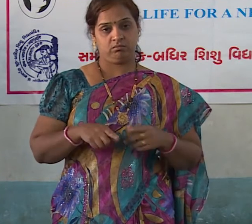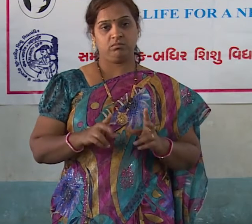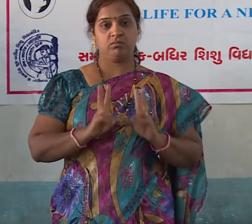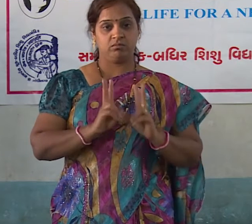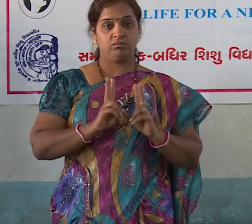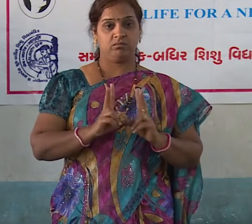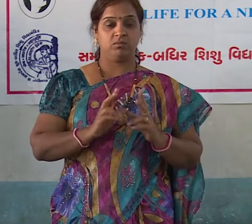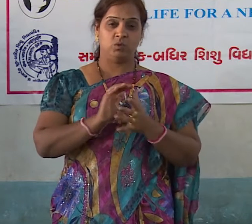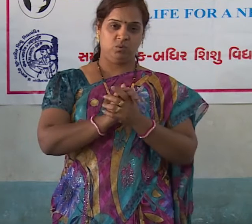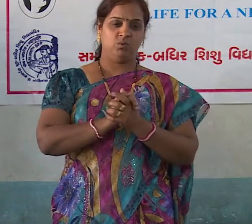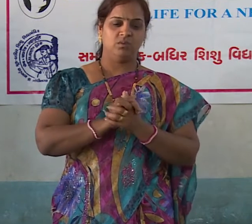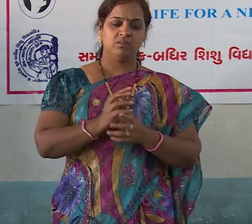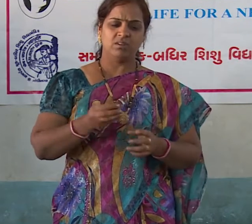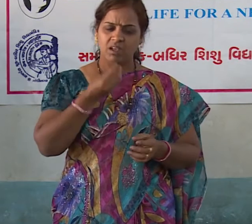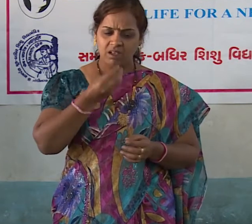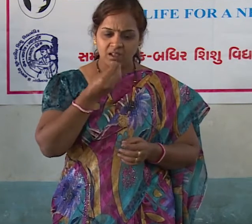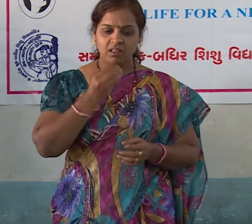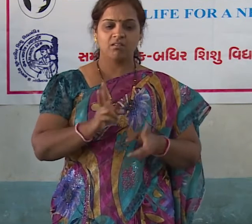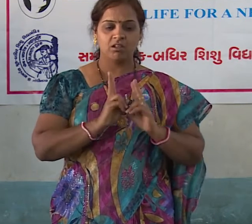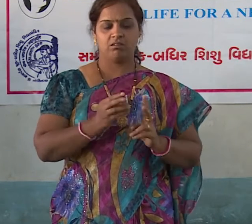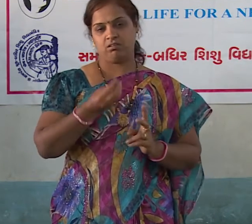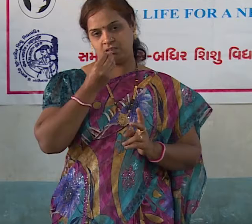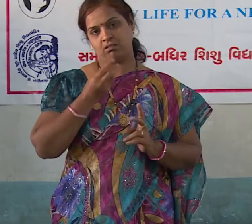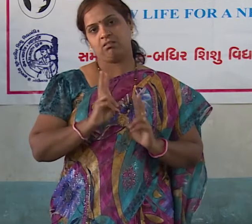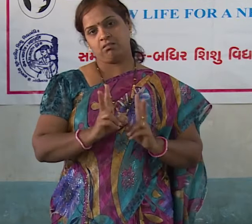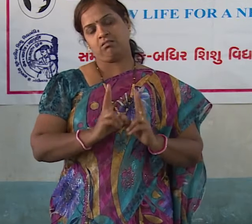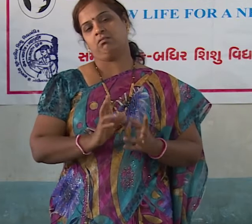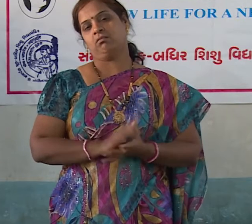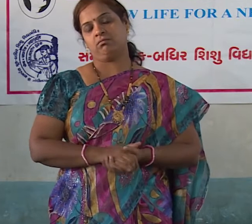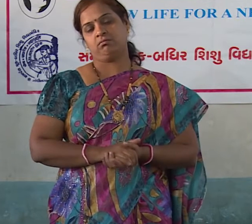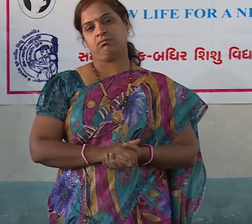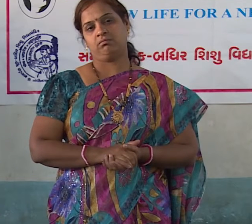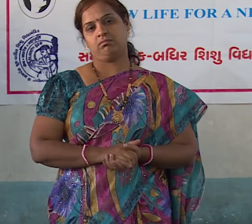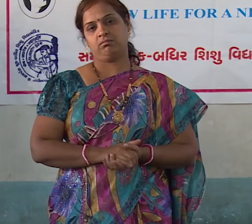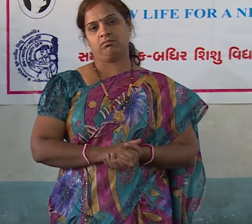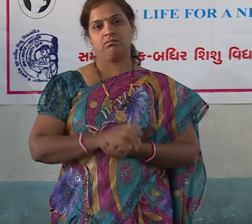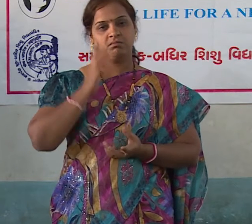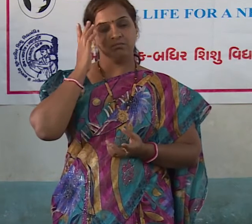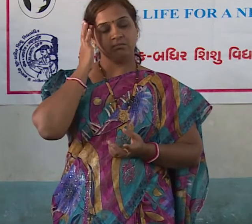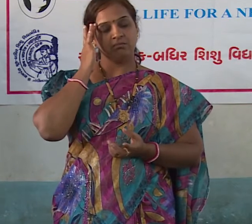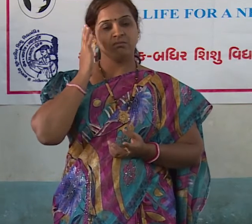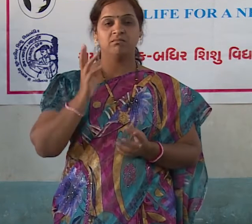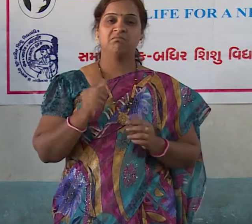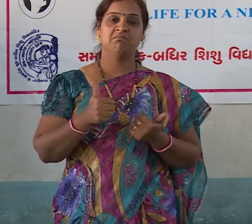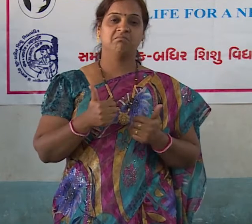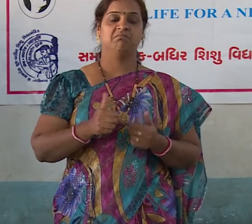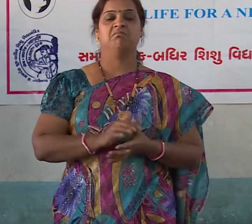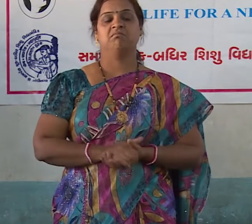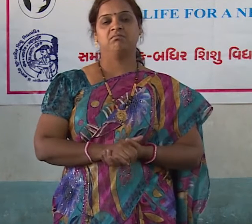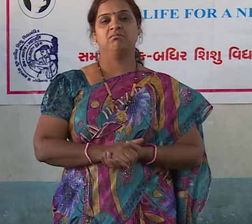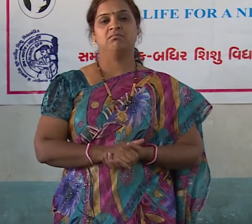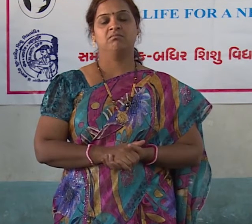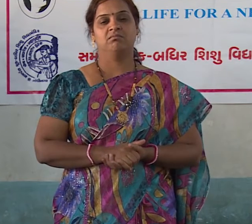खाना खा रहे हैं। ये उसके प्रश्न का उत्तर है, योगी के प्रश्न का उत्तर, कि ये जो